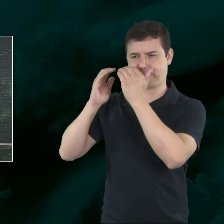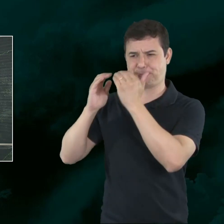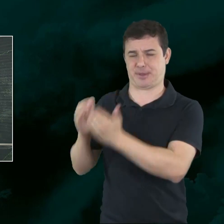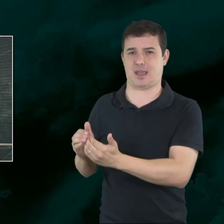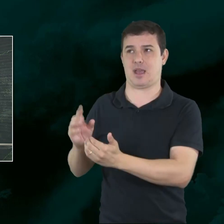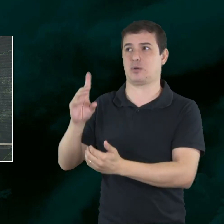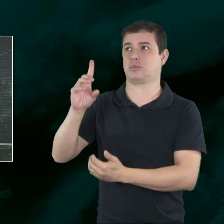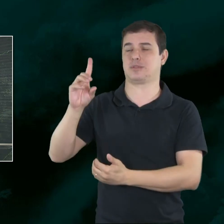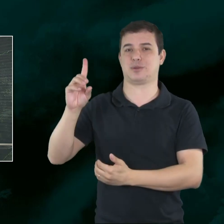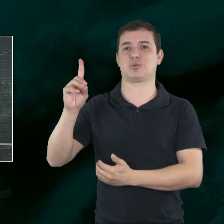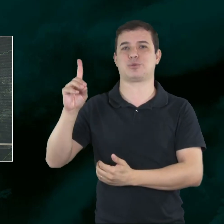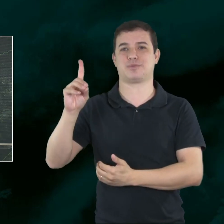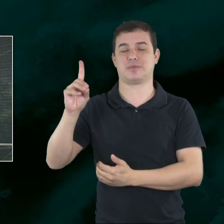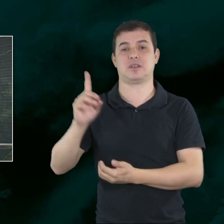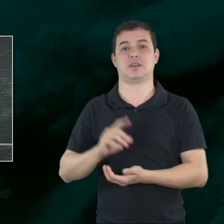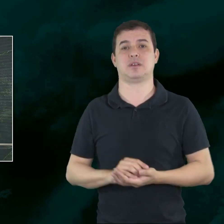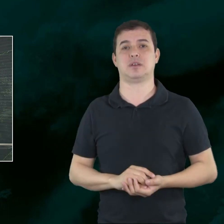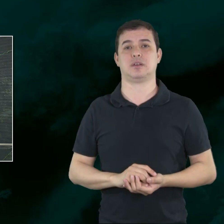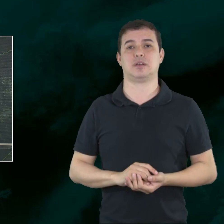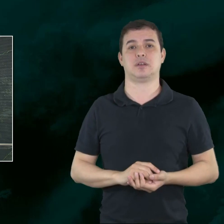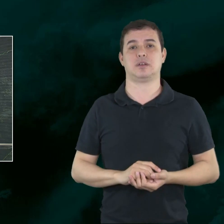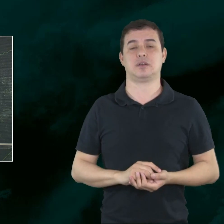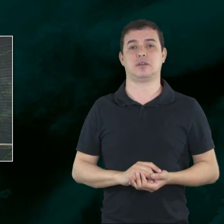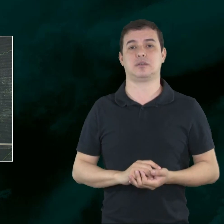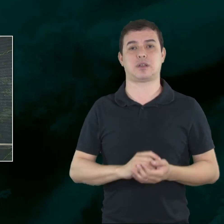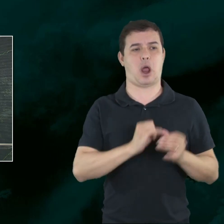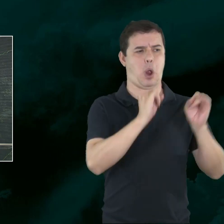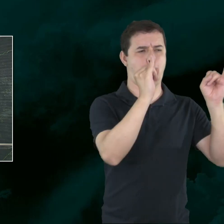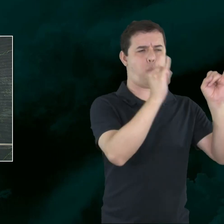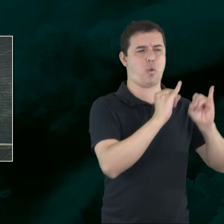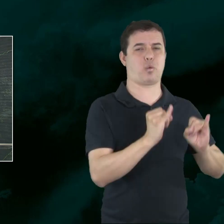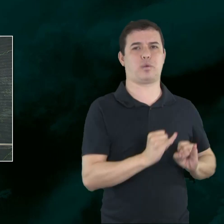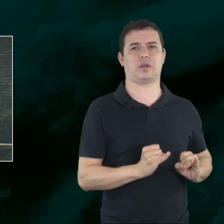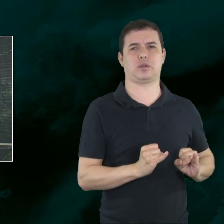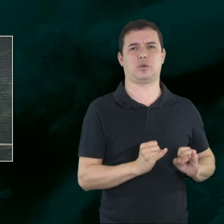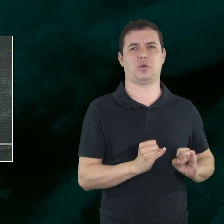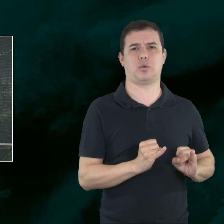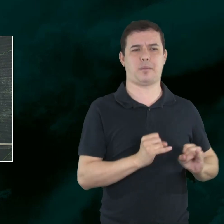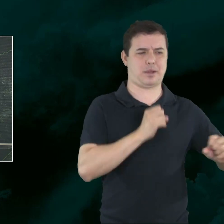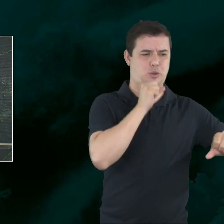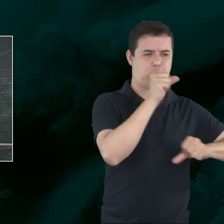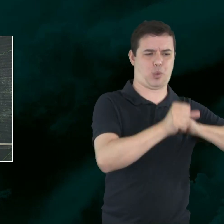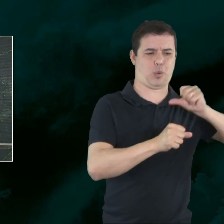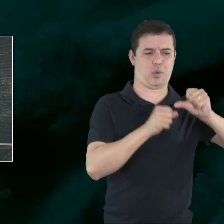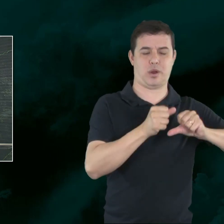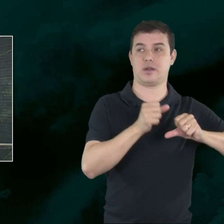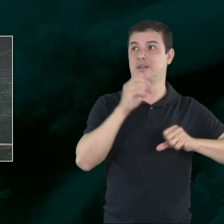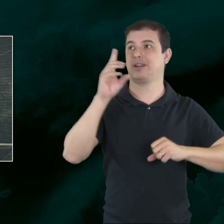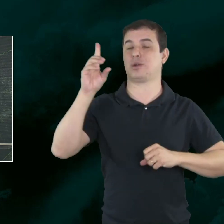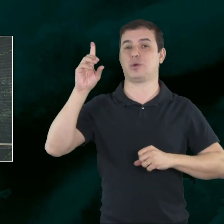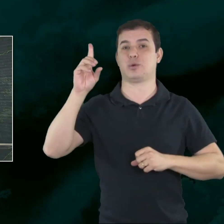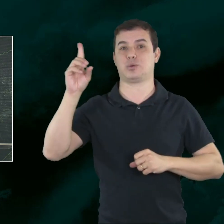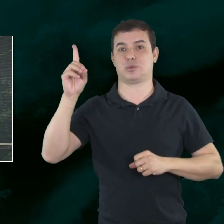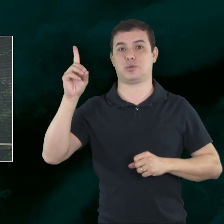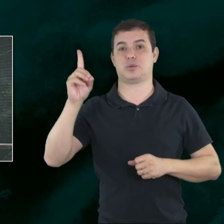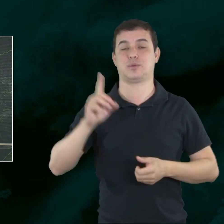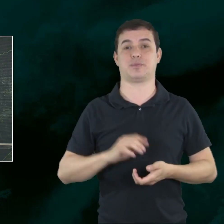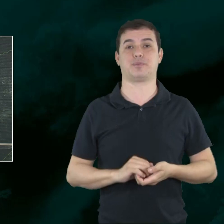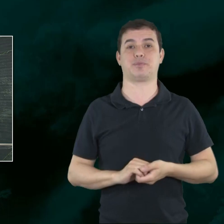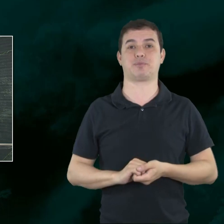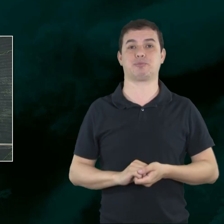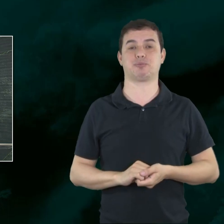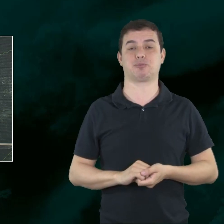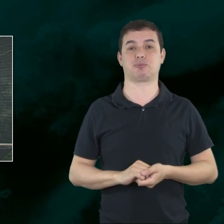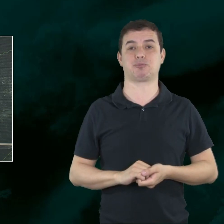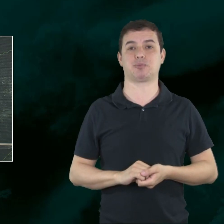e ele vai colocar um ídolo, a imagem da besta, no templo. É isso que se chama